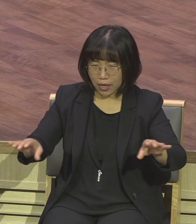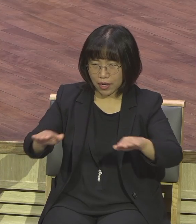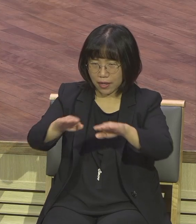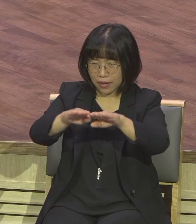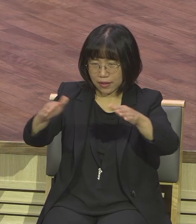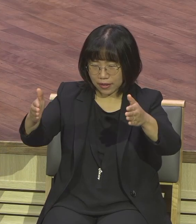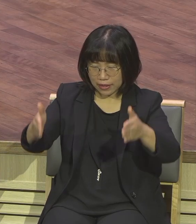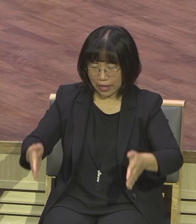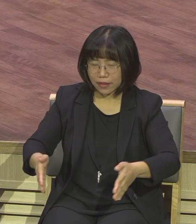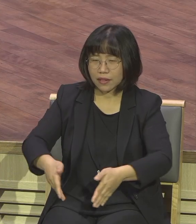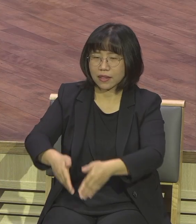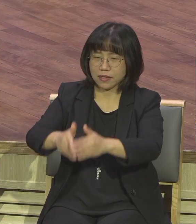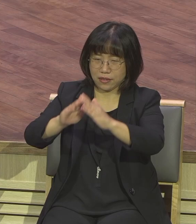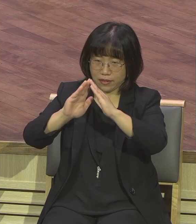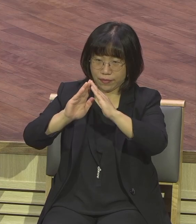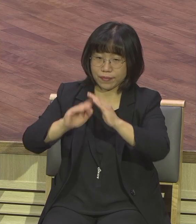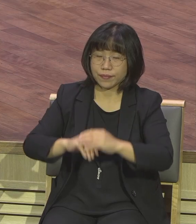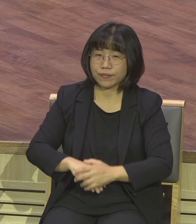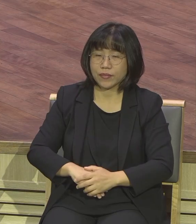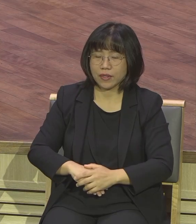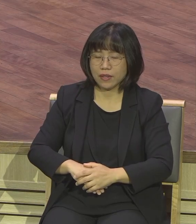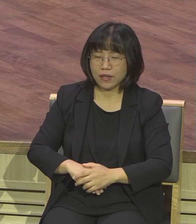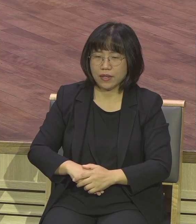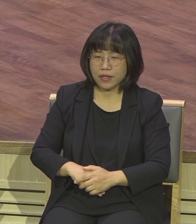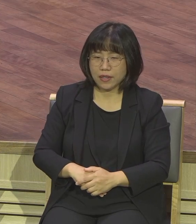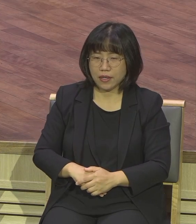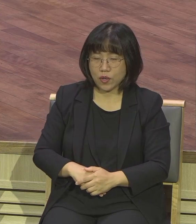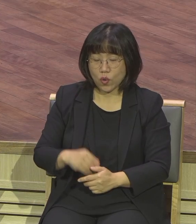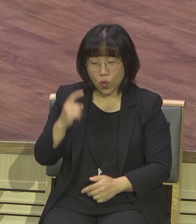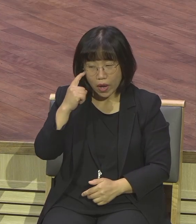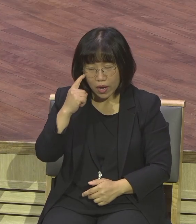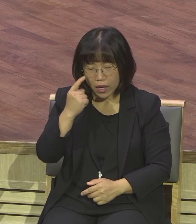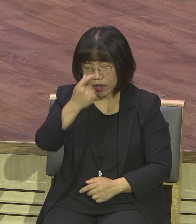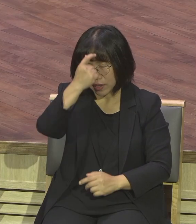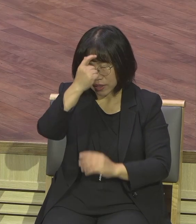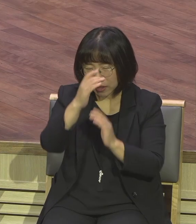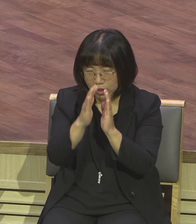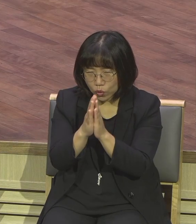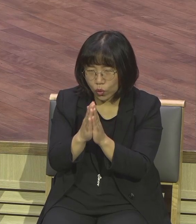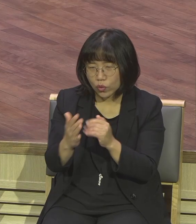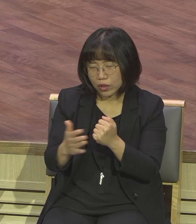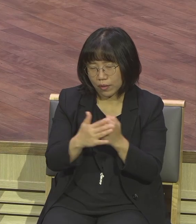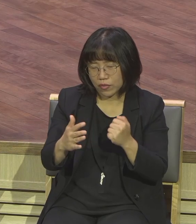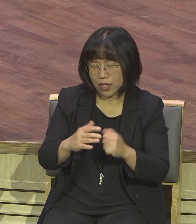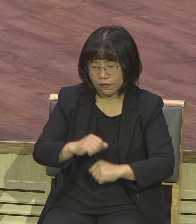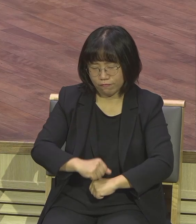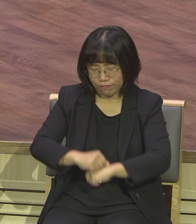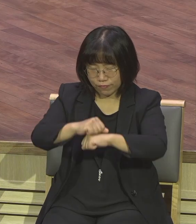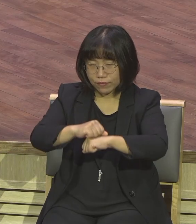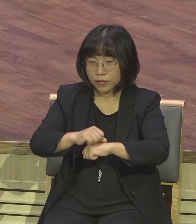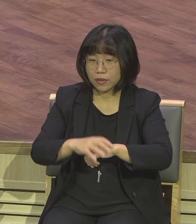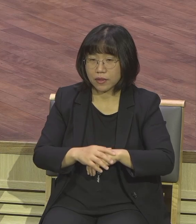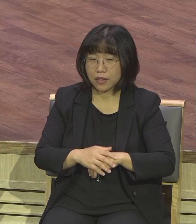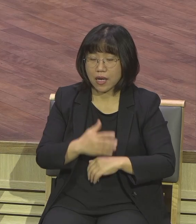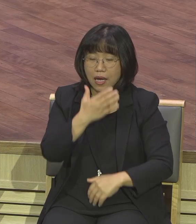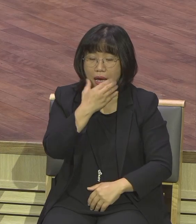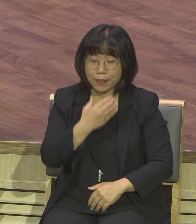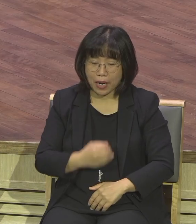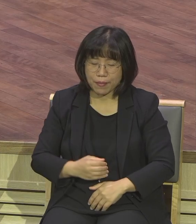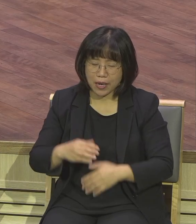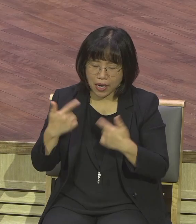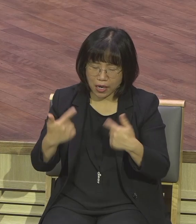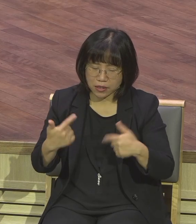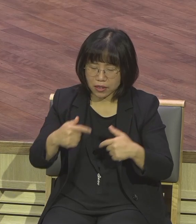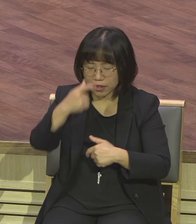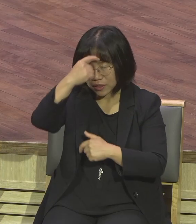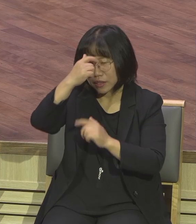나와요. 가는 곳마다 기도한 거예요. 기도. 다시 말하면 아브라함 뭘 가느냐? 기도